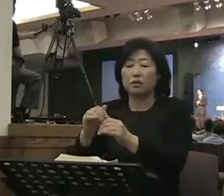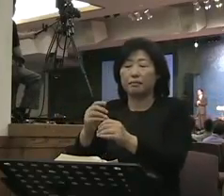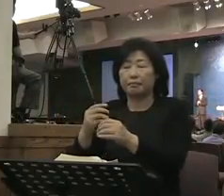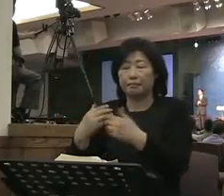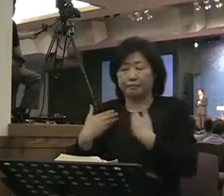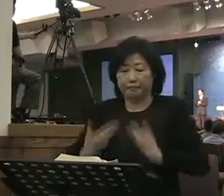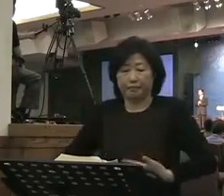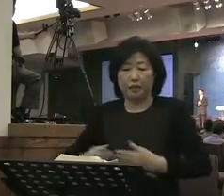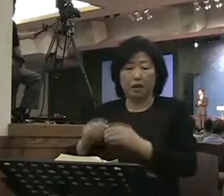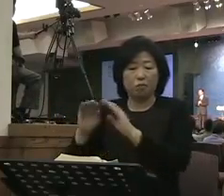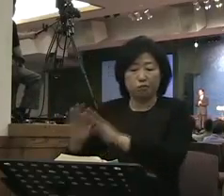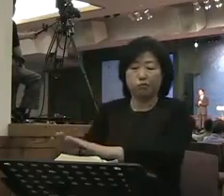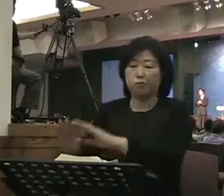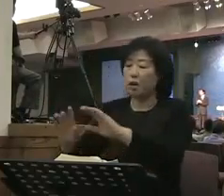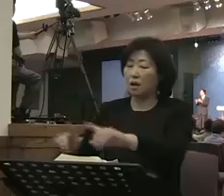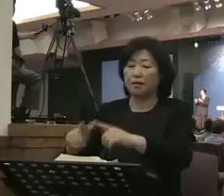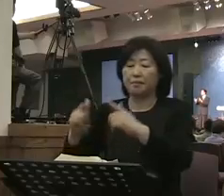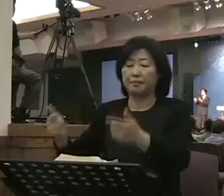것입니다.